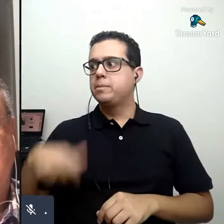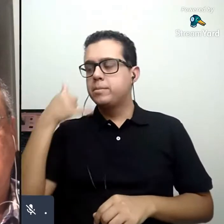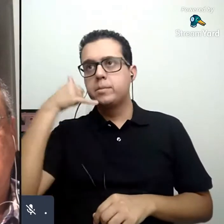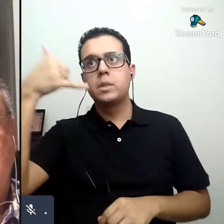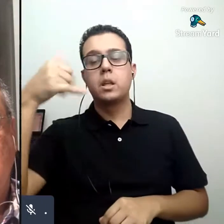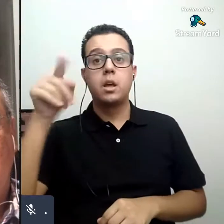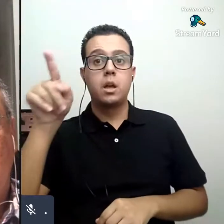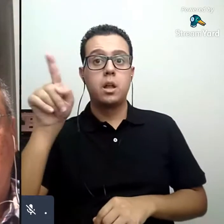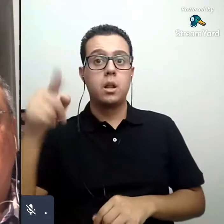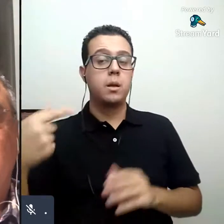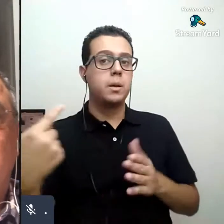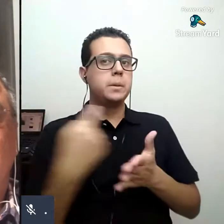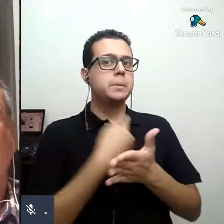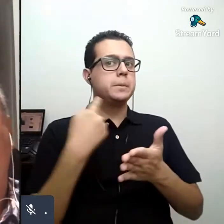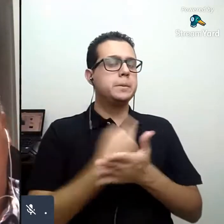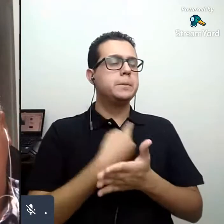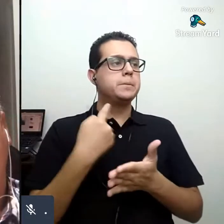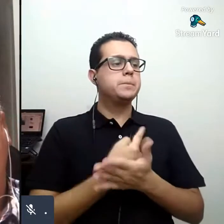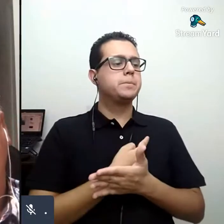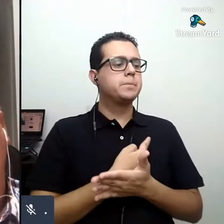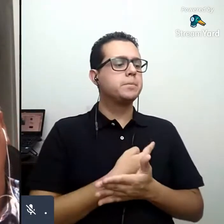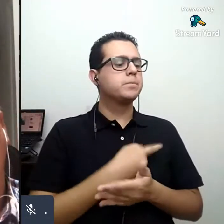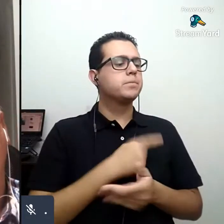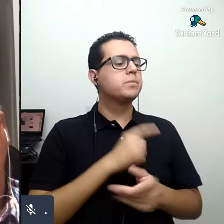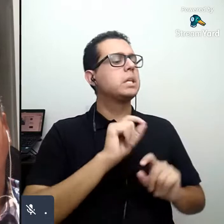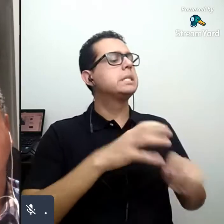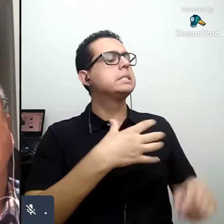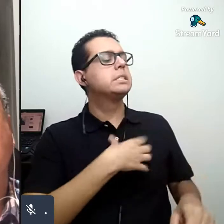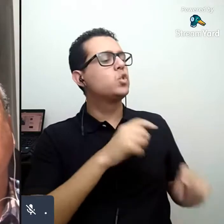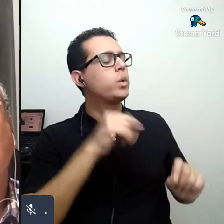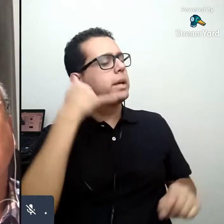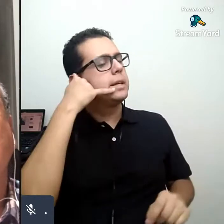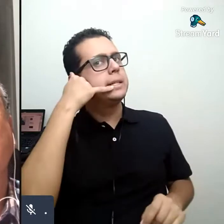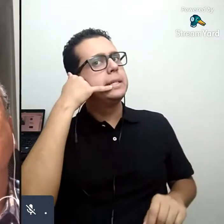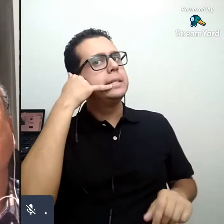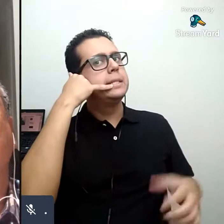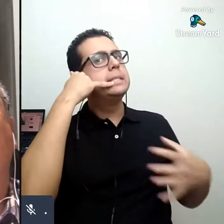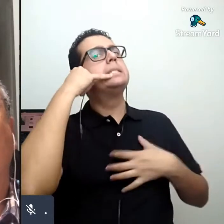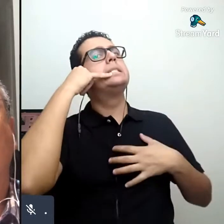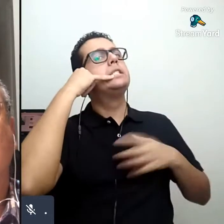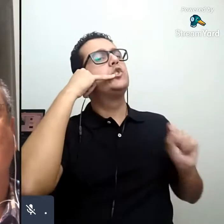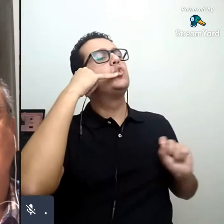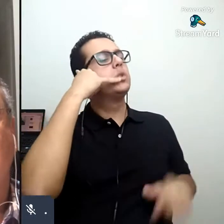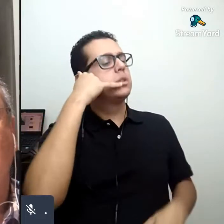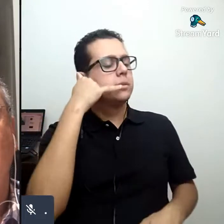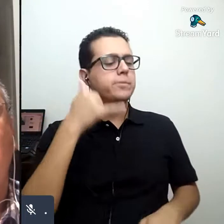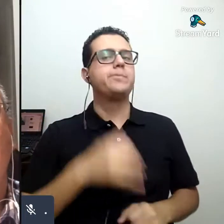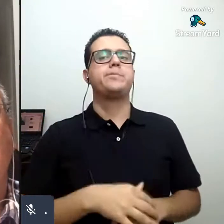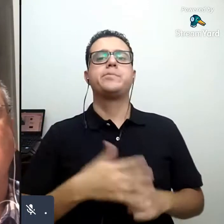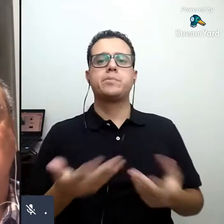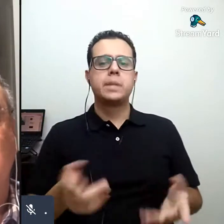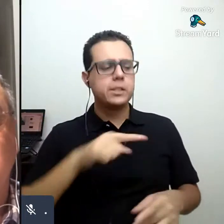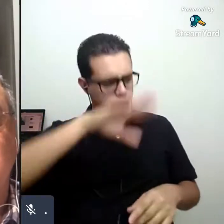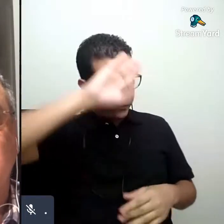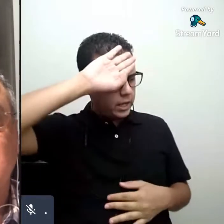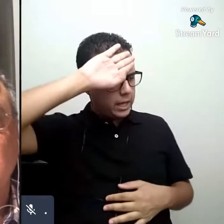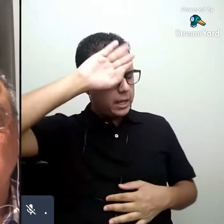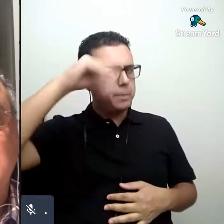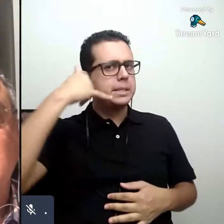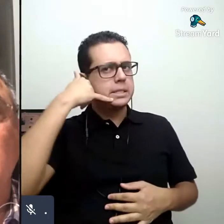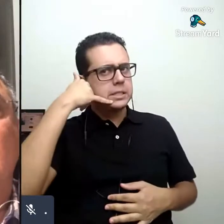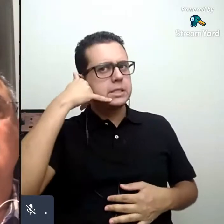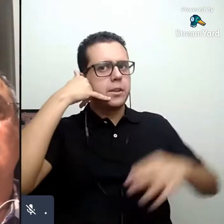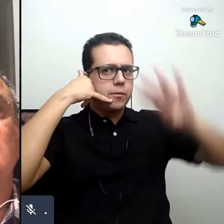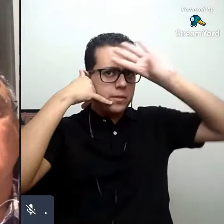sintomas. Ele vai perguntar o que você está sentindo, se você tem febre, ele vai tentar fazer